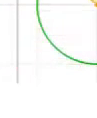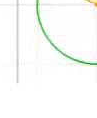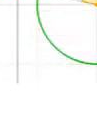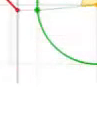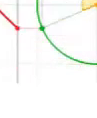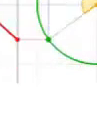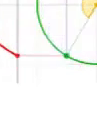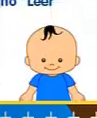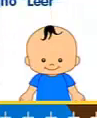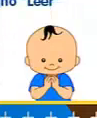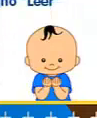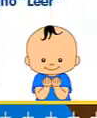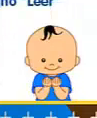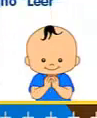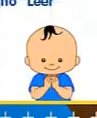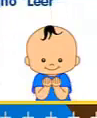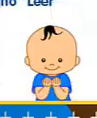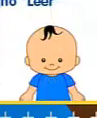resultados idénticos.